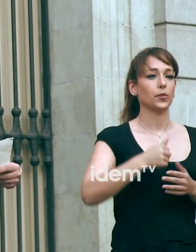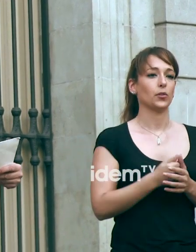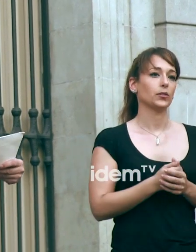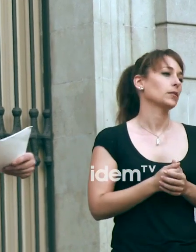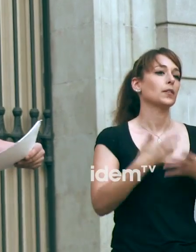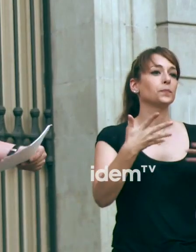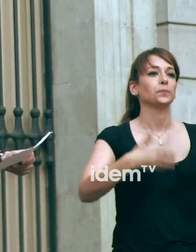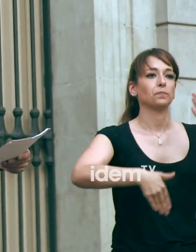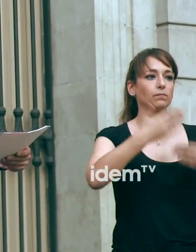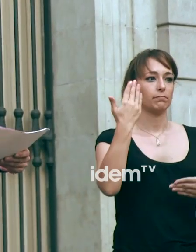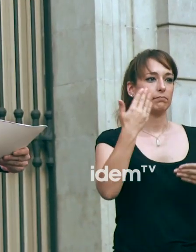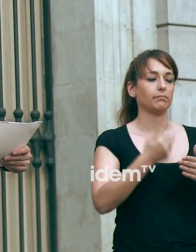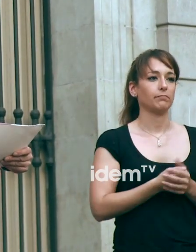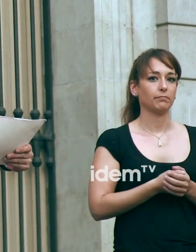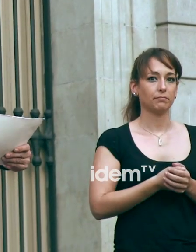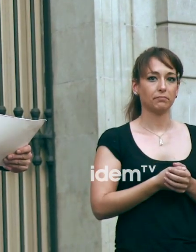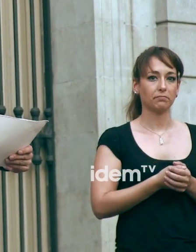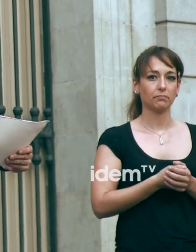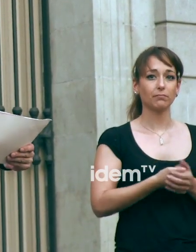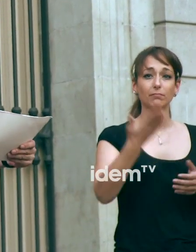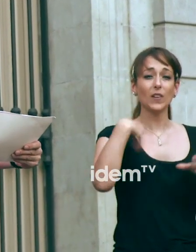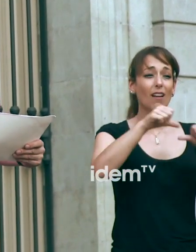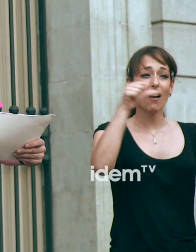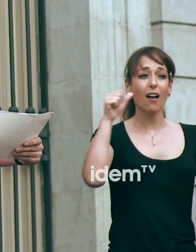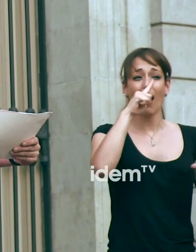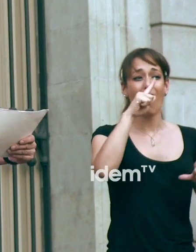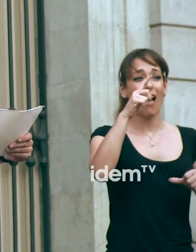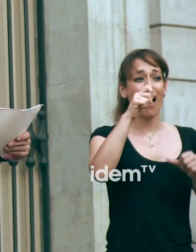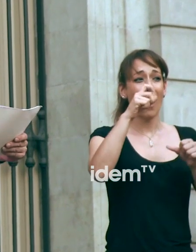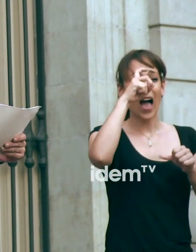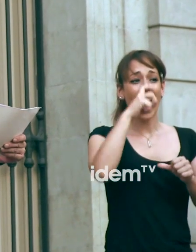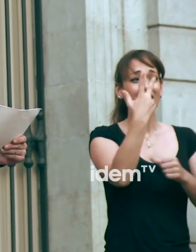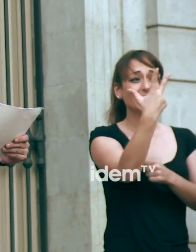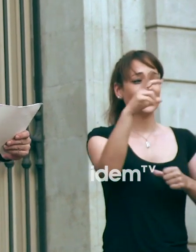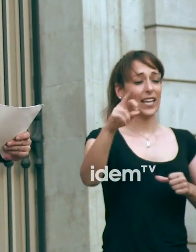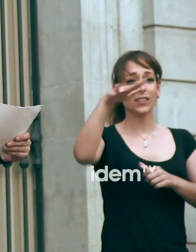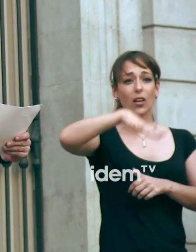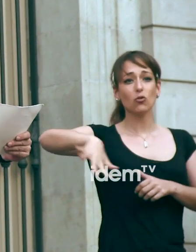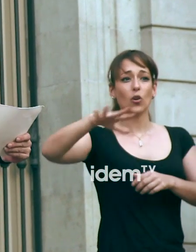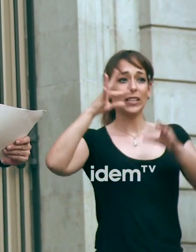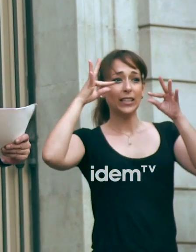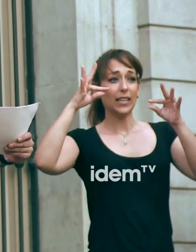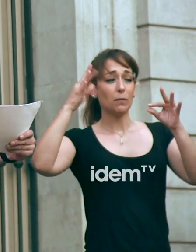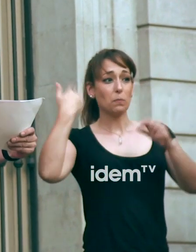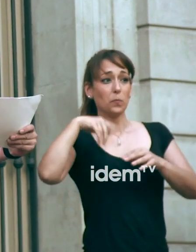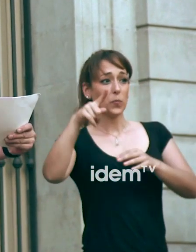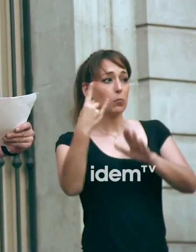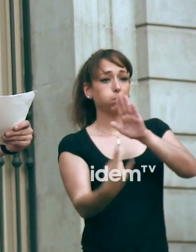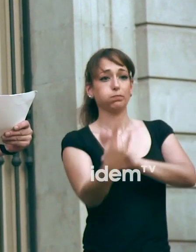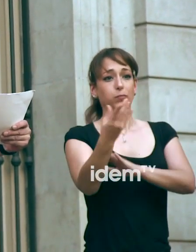I començaré. Fa més de 30 anys que la sida va aparèixer a les nostres